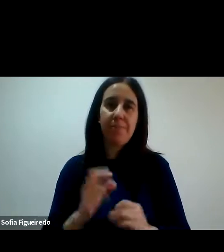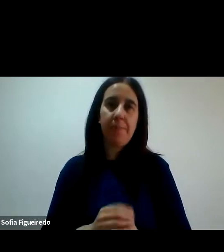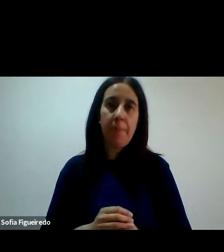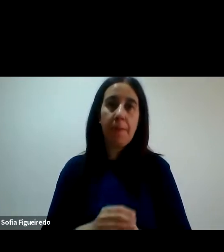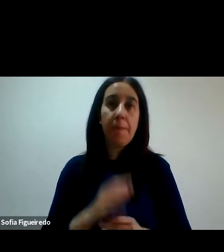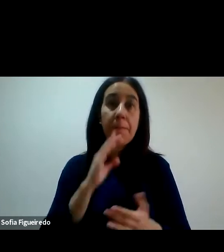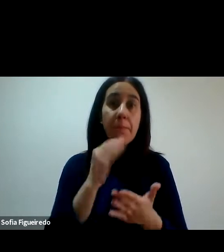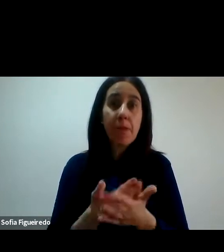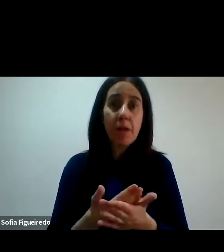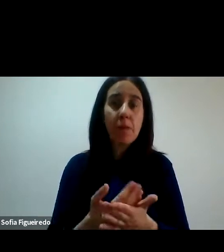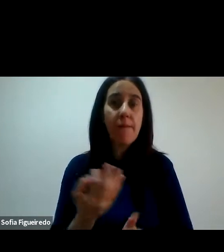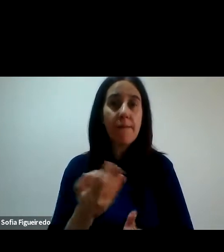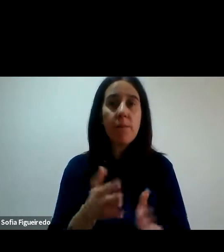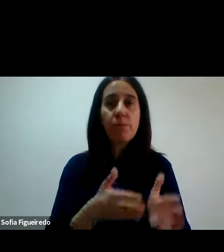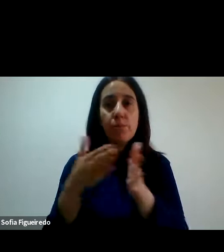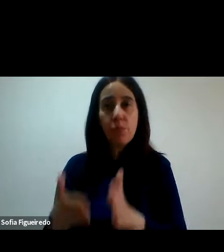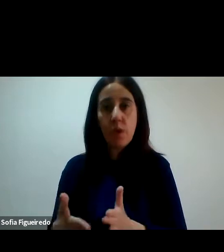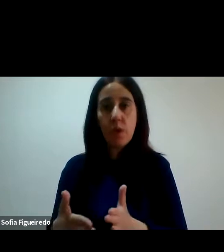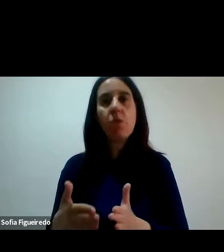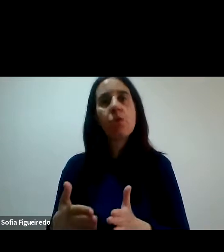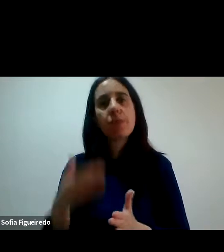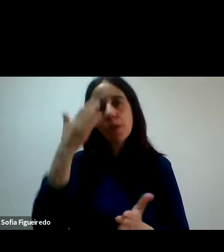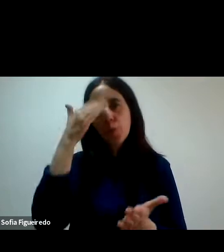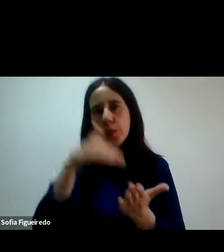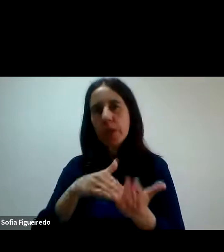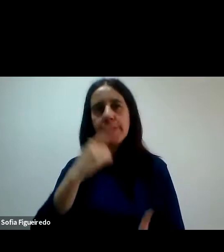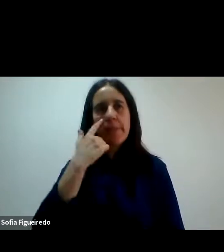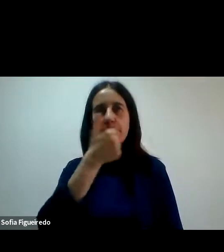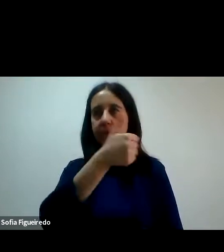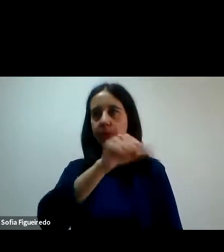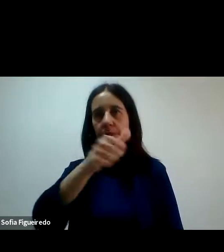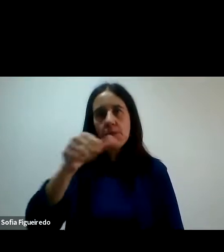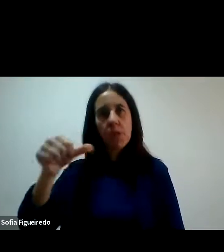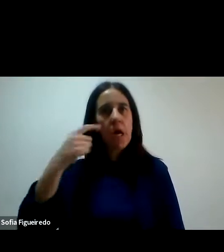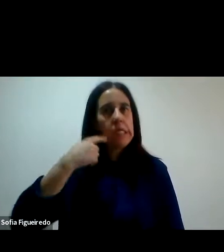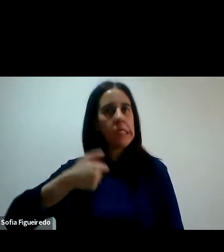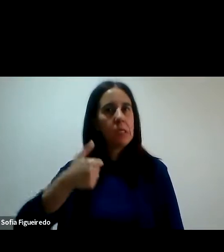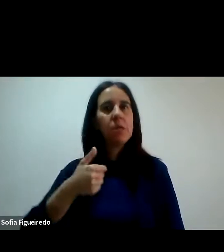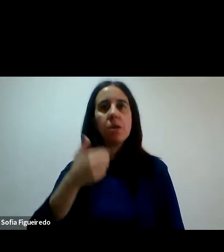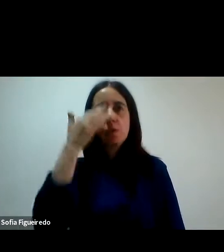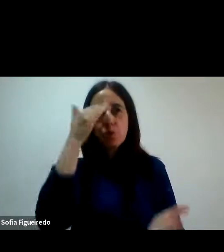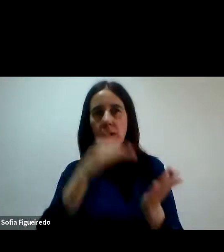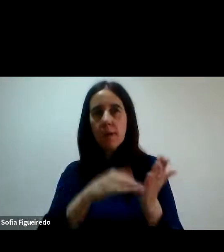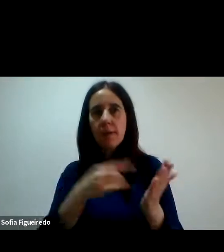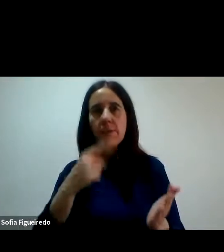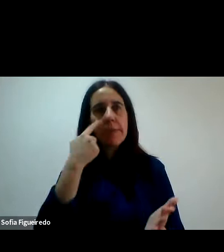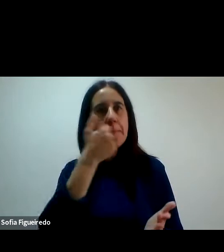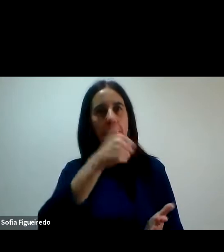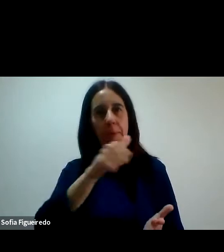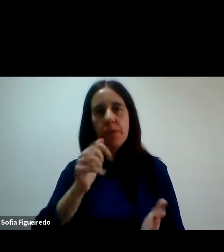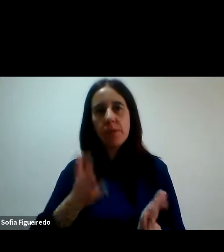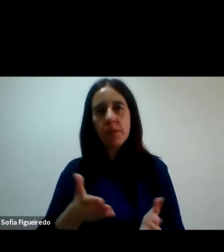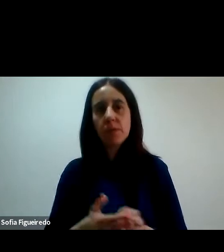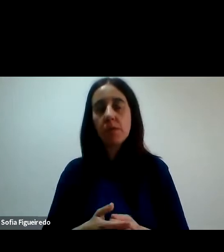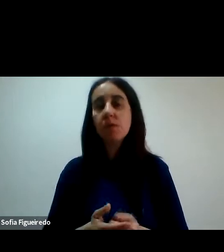que tenhamos, por um lado, acompanhar esses resultados, e portanto é central acompanharmos os resultados que estamos a ter, para